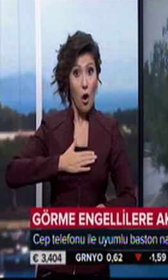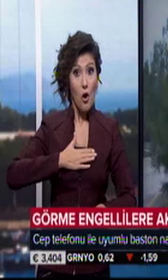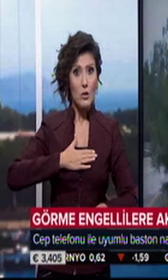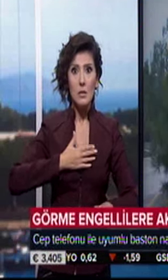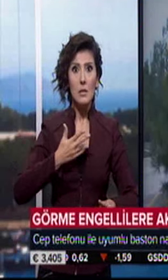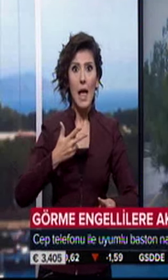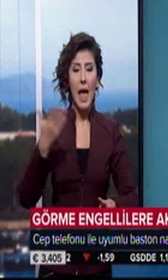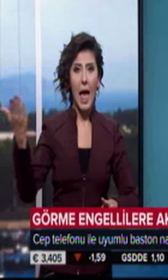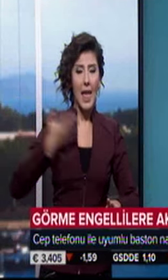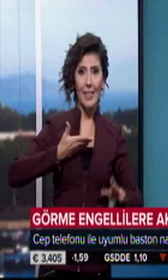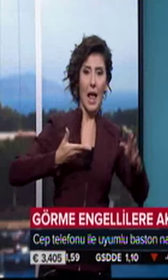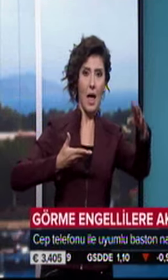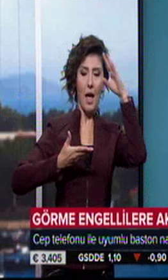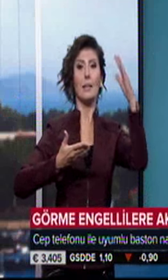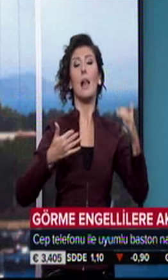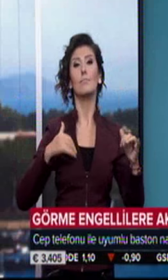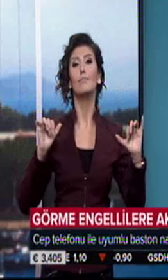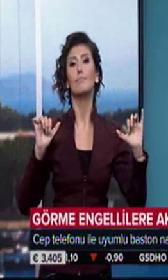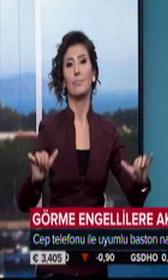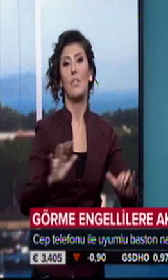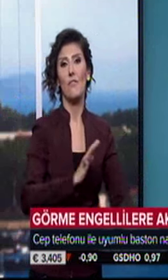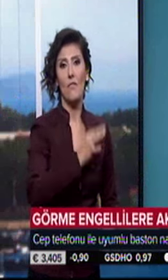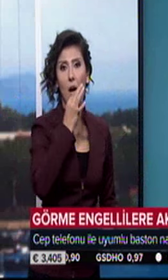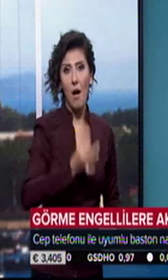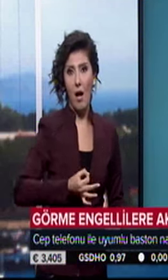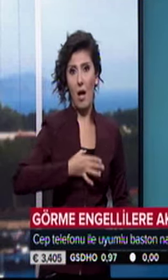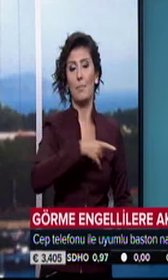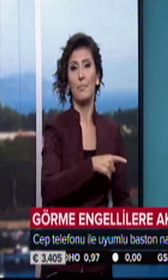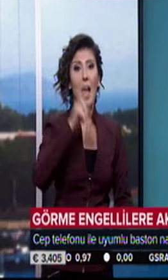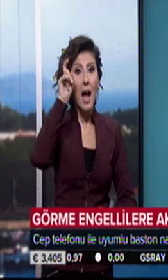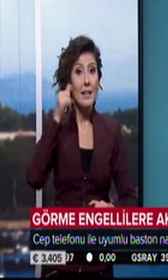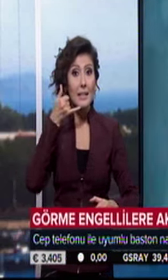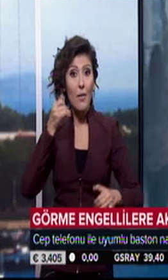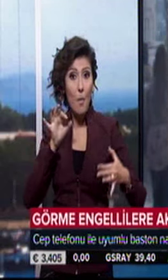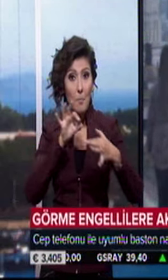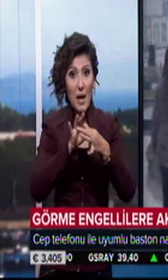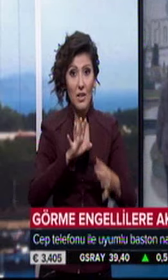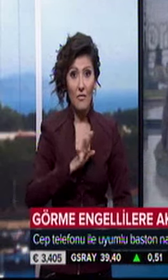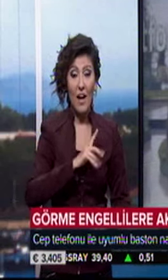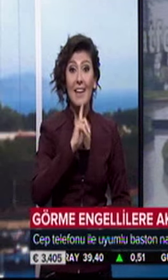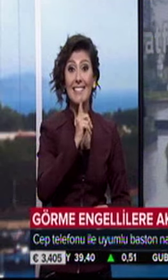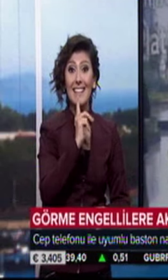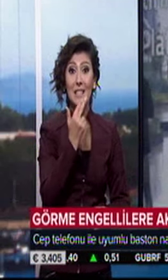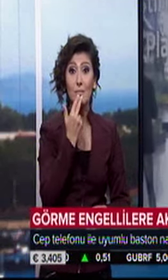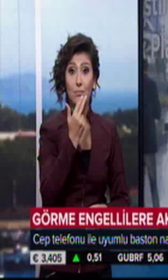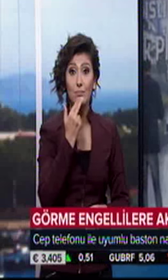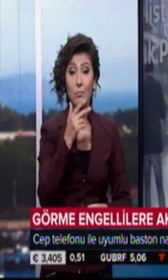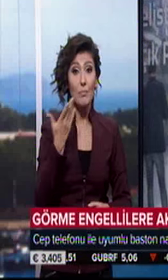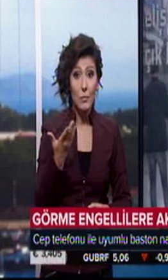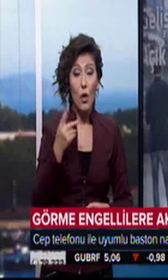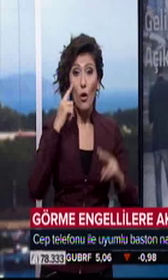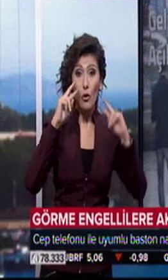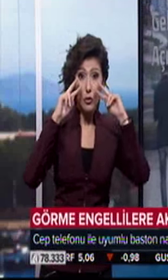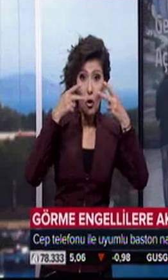engelleri algılayıp uyarabiliyor. Baston akıllı telefonlarla bağlantı kuruyor. Sesli sorgulama özelliğiyle de görme engelli kişinin her